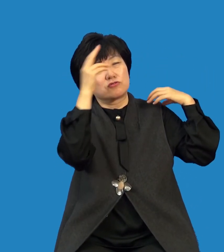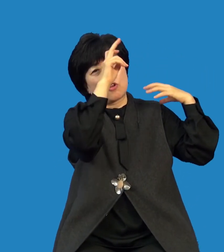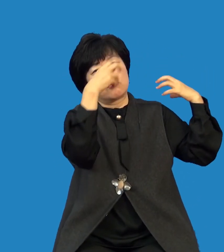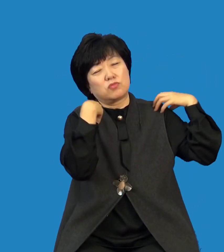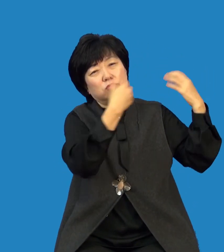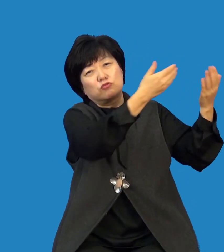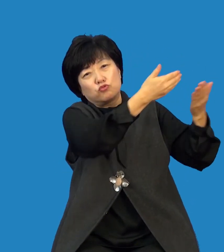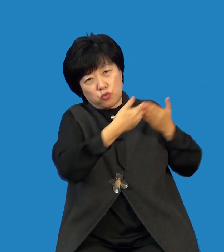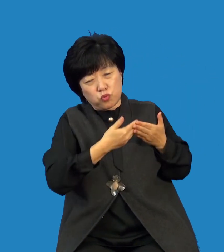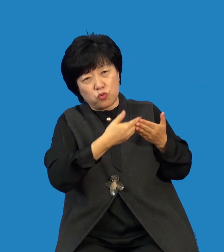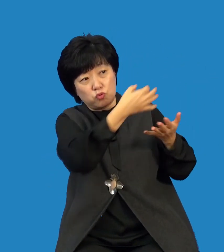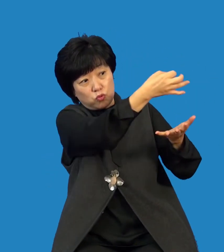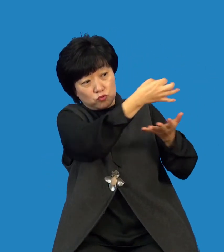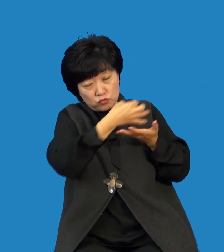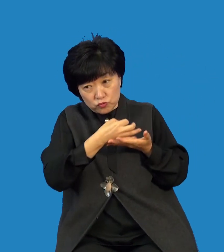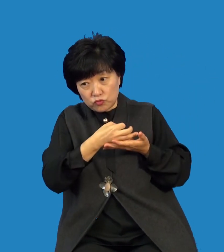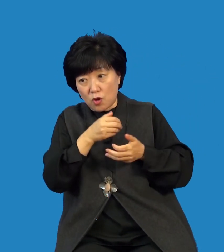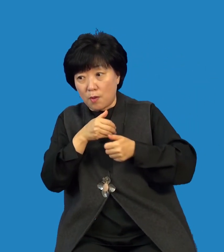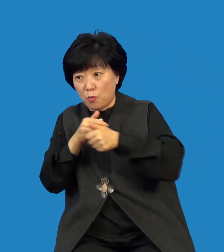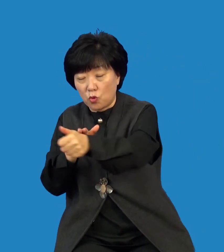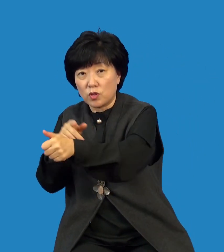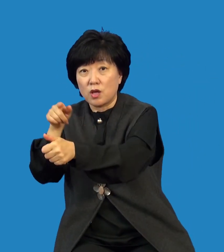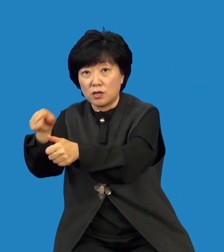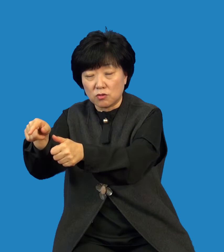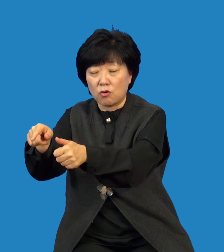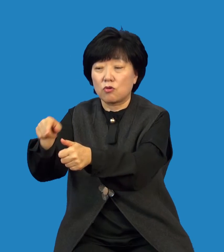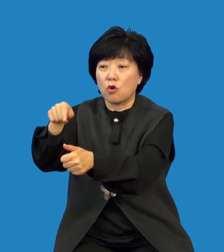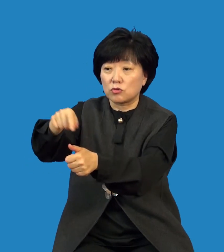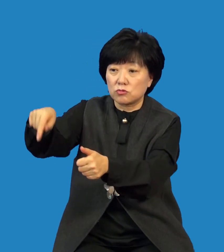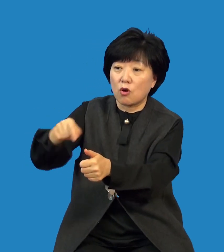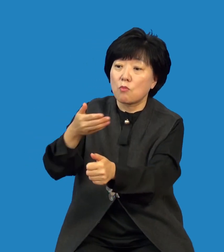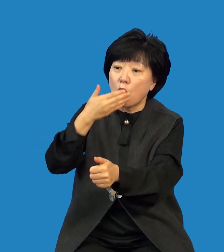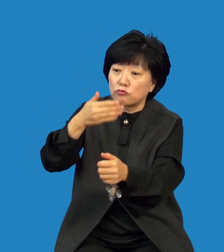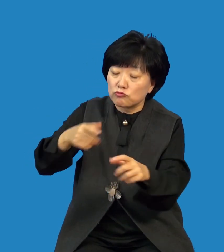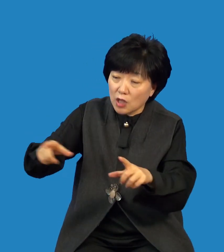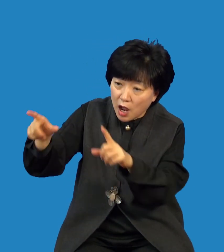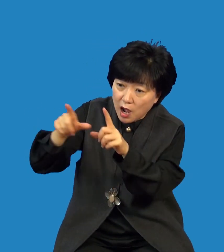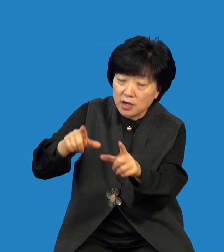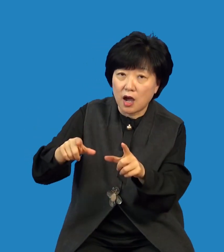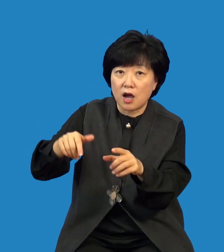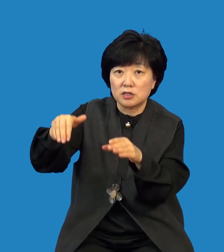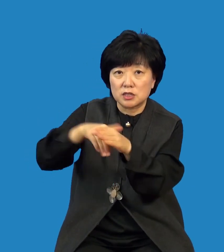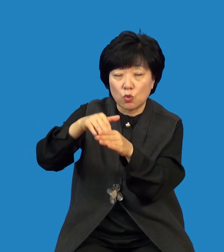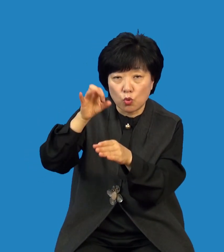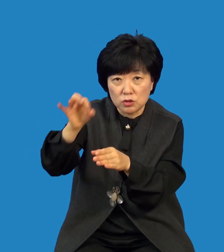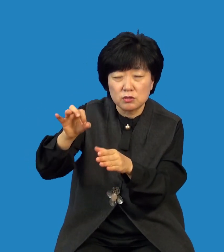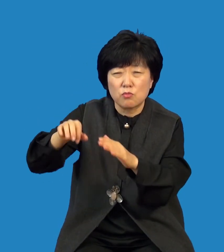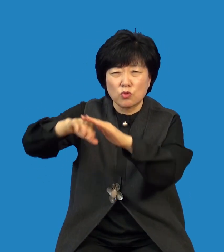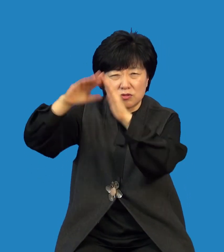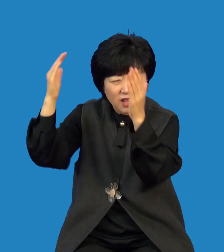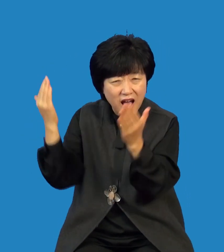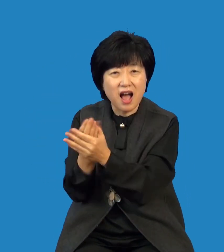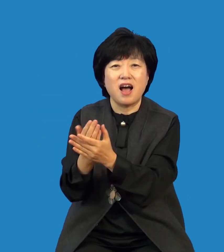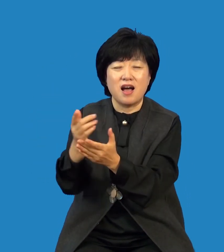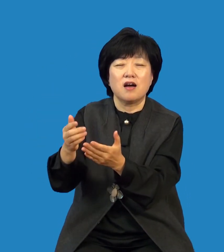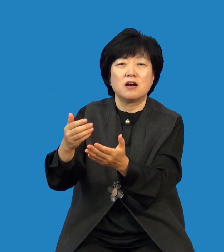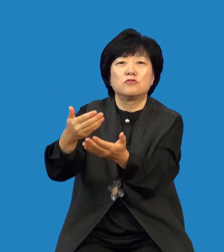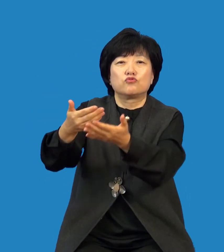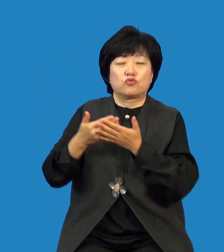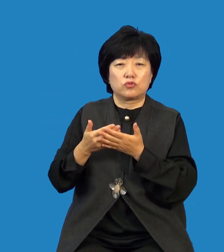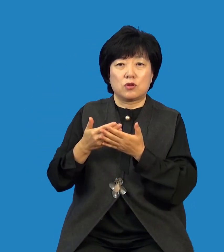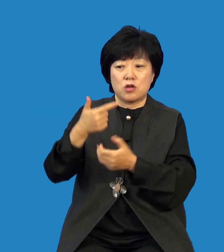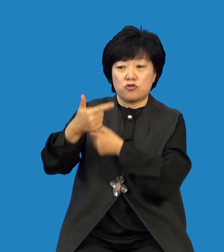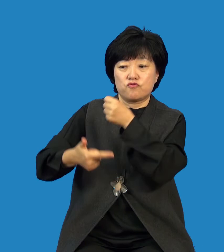해주기 때문에 그 대학원생 박사과정 학생들은 그래서 강사료를 받을 수 있으니까 먹고 살 수 있게 해주고 다 해주거든요. 근데 7년 차부터는 그 혜택이 없어져. 그러니까 6년